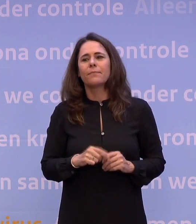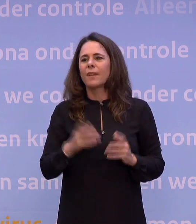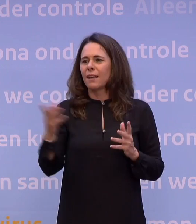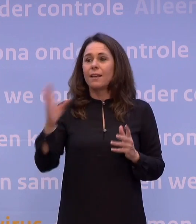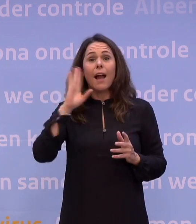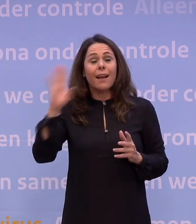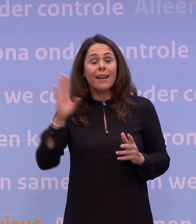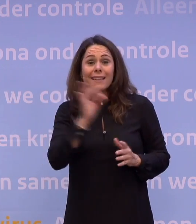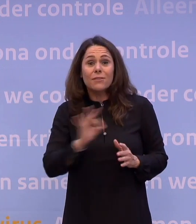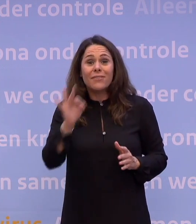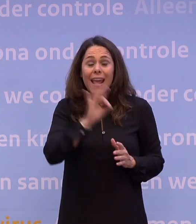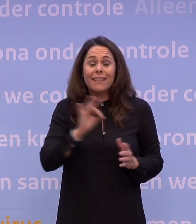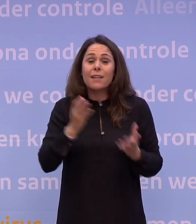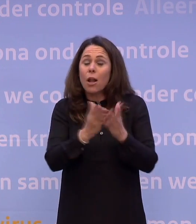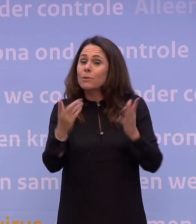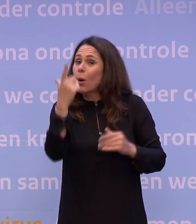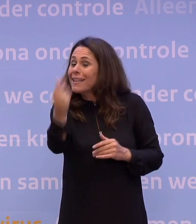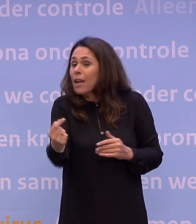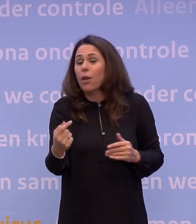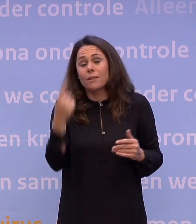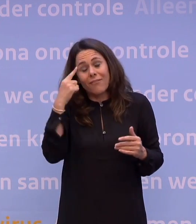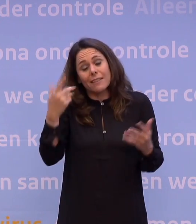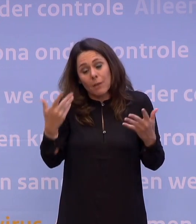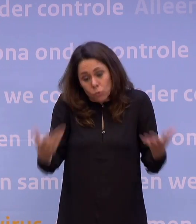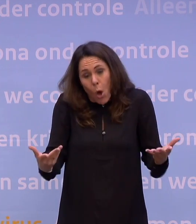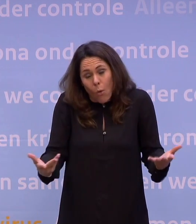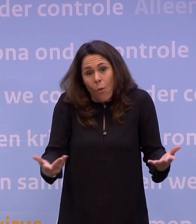Ja, het klinkt vreselijk allemaal, weet het. Het is allemaal niet leuk, maar daar zitten wij al mee.